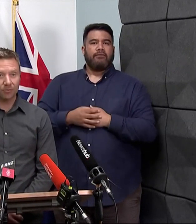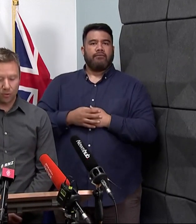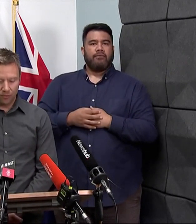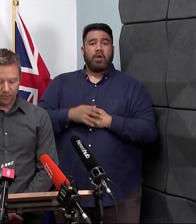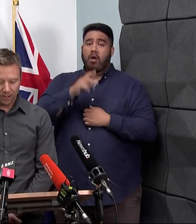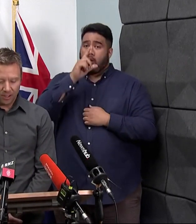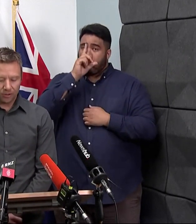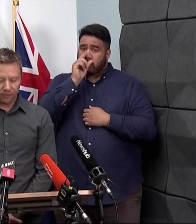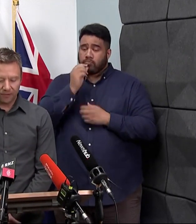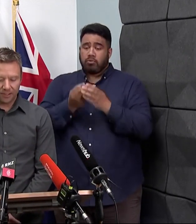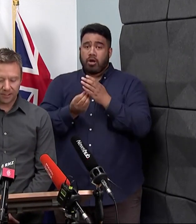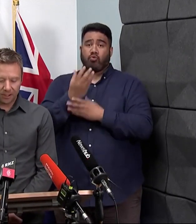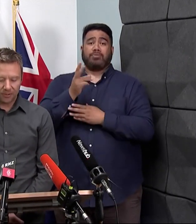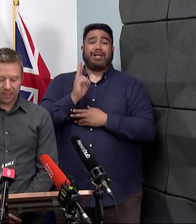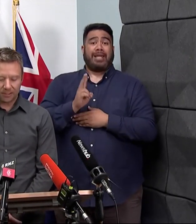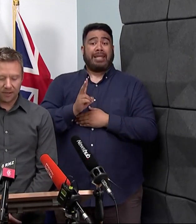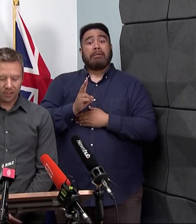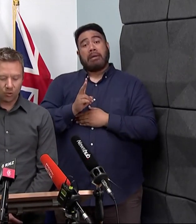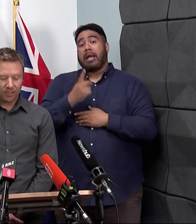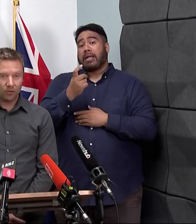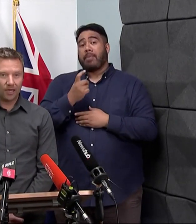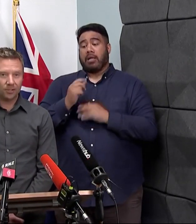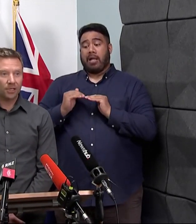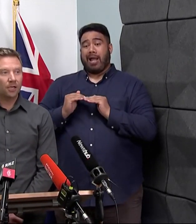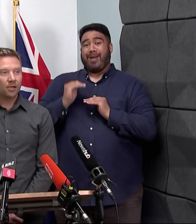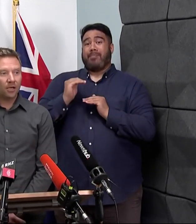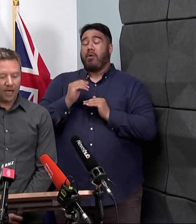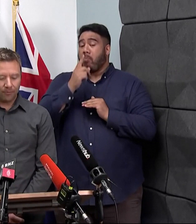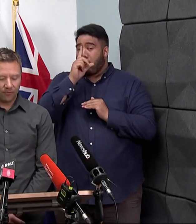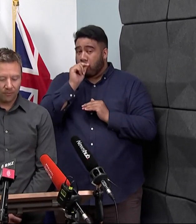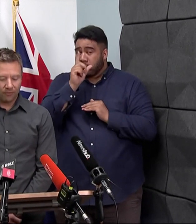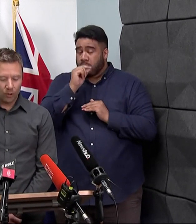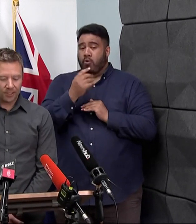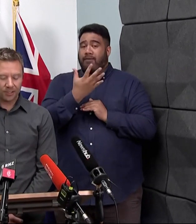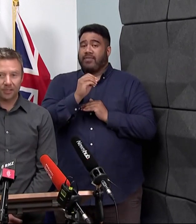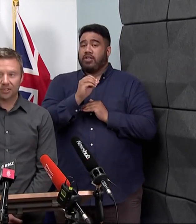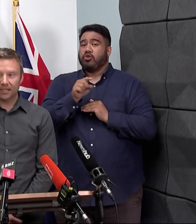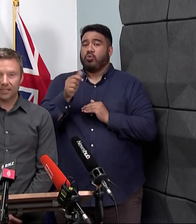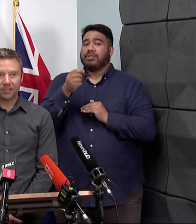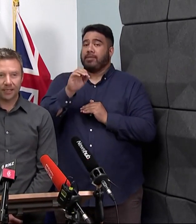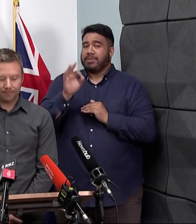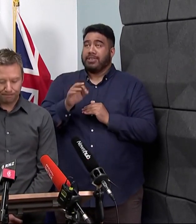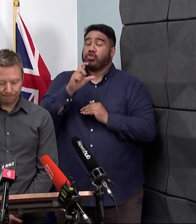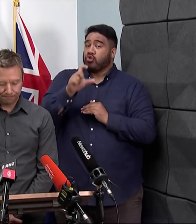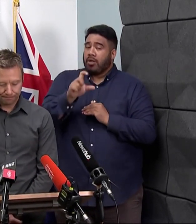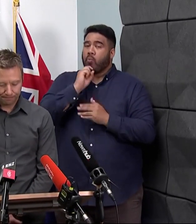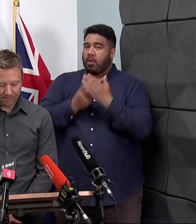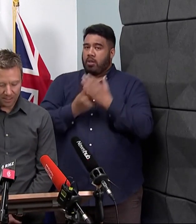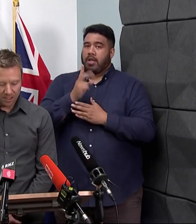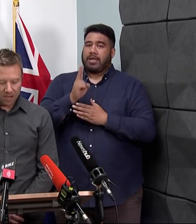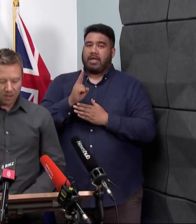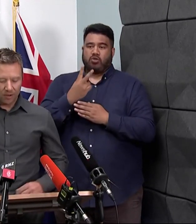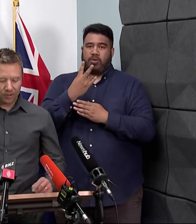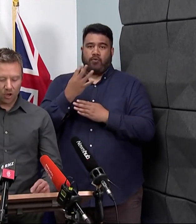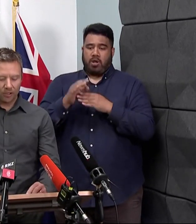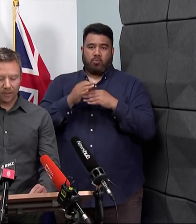Unsere Experten schätzen, dass die Wahrscheinlichkeit eines Ausbruchs in den nächsten 24 Stunden von 40% auf 60% gestiegen ist. Es